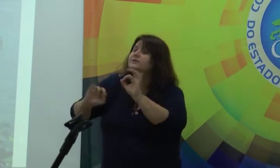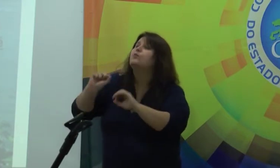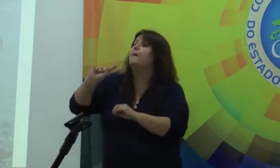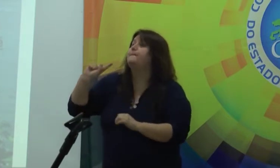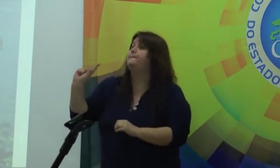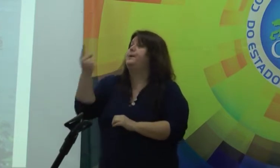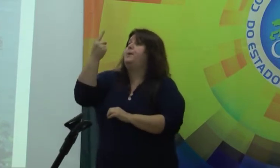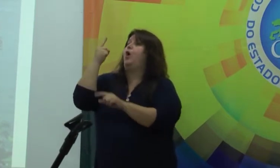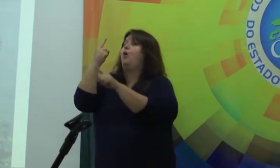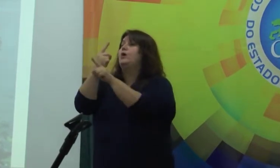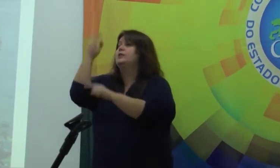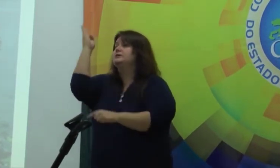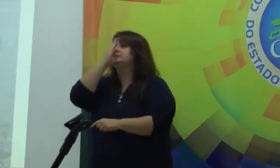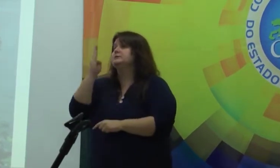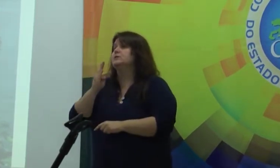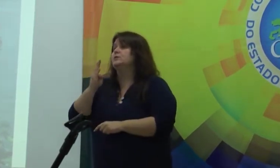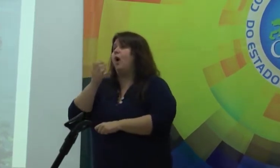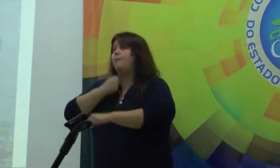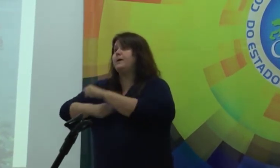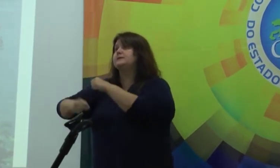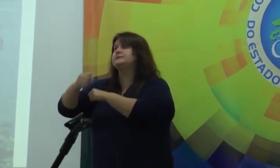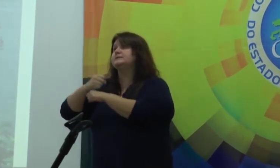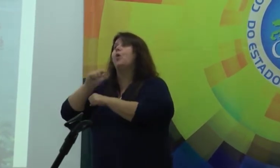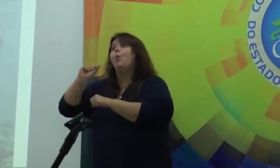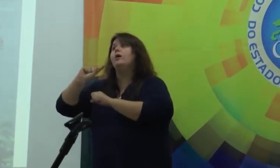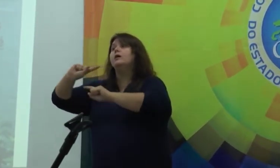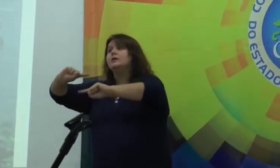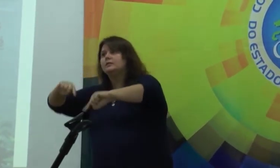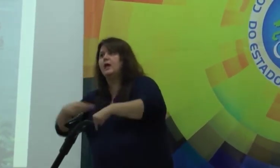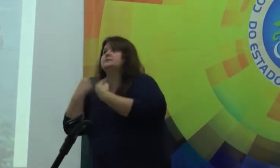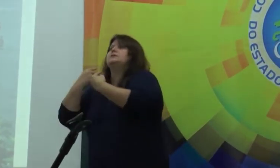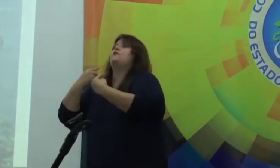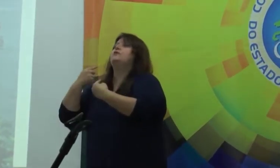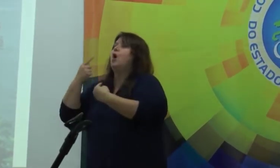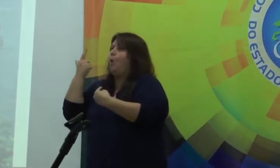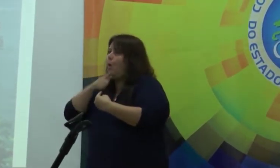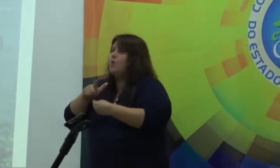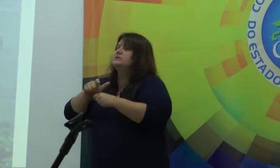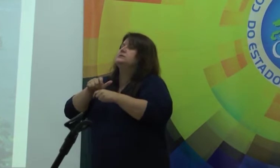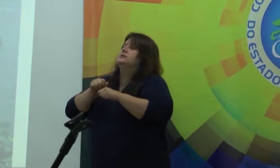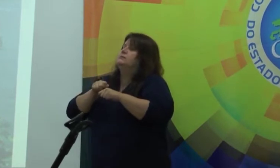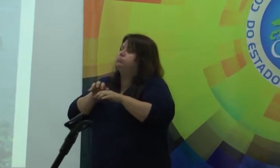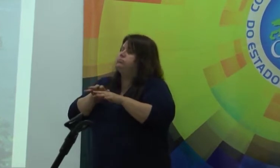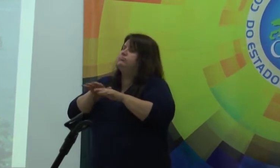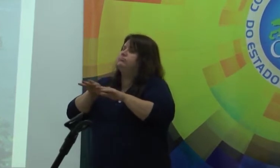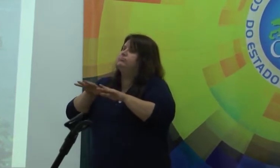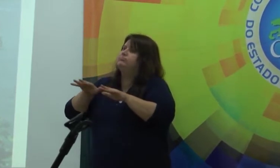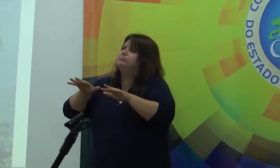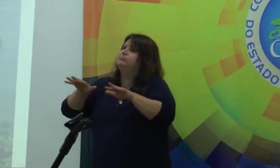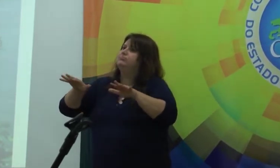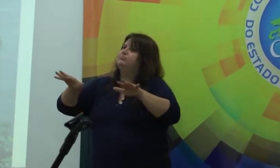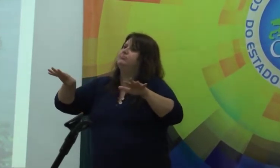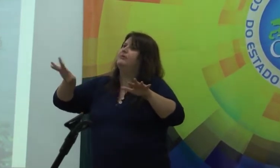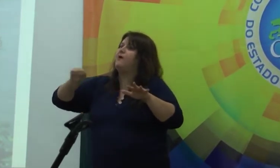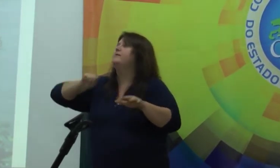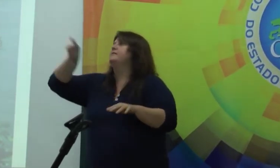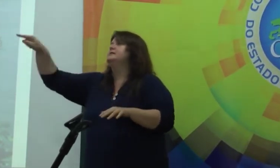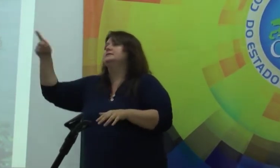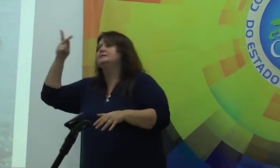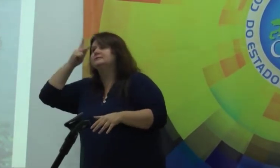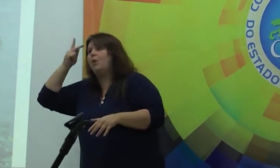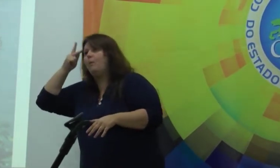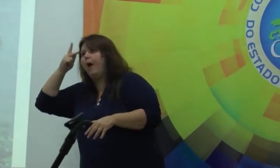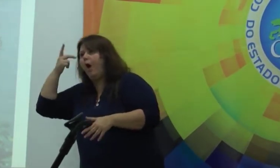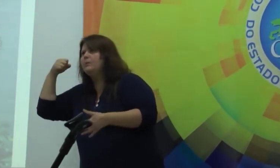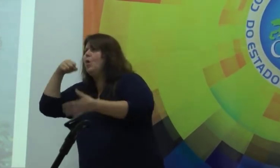desenvolvendo há muito tempo. E agora, com esse primeiro encontro nacional no passado, me deu um desafio de